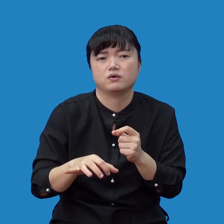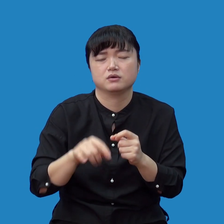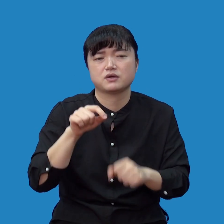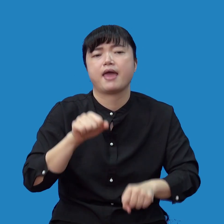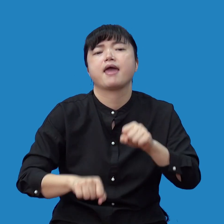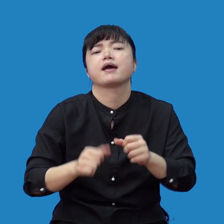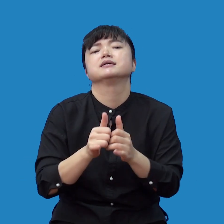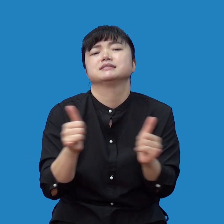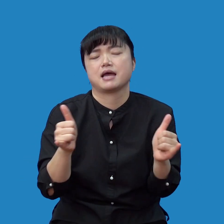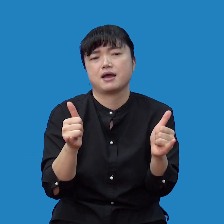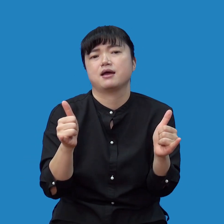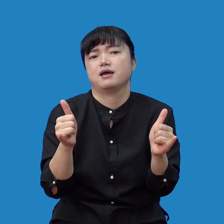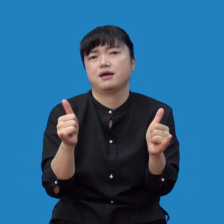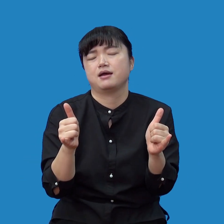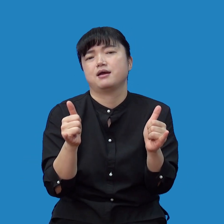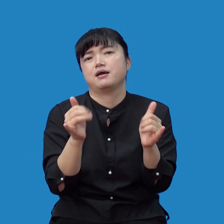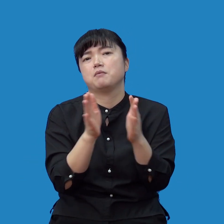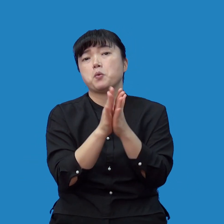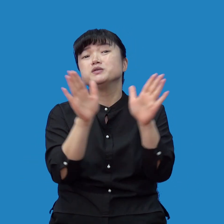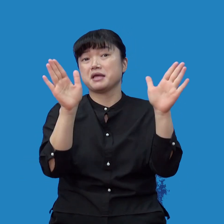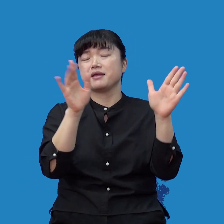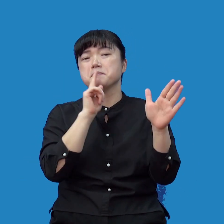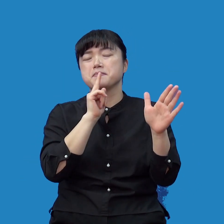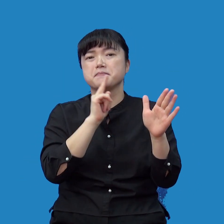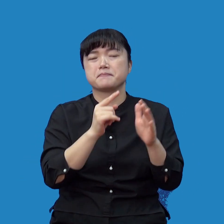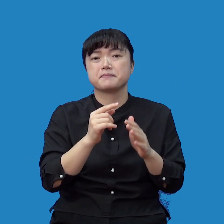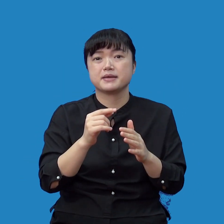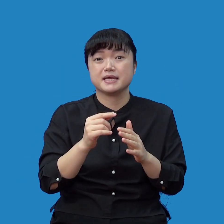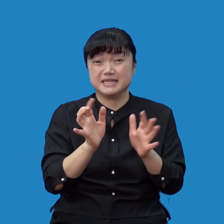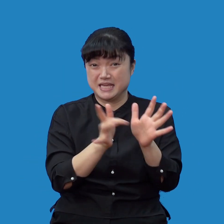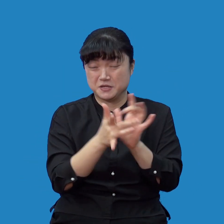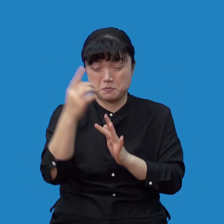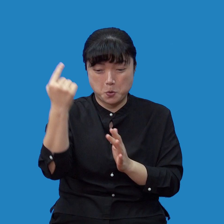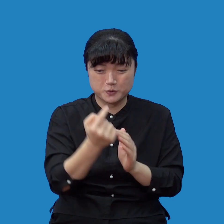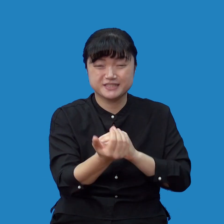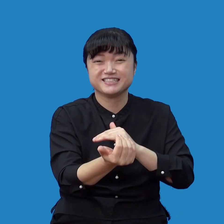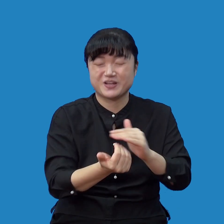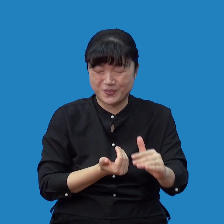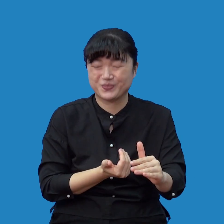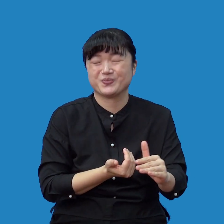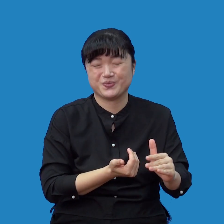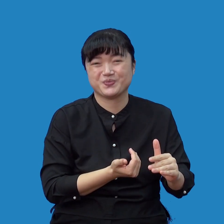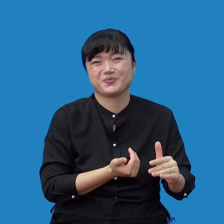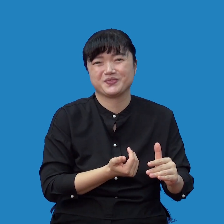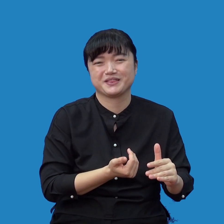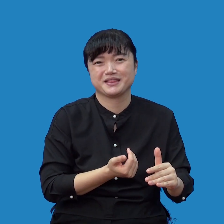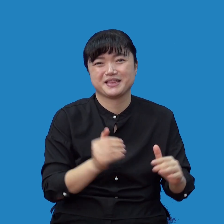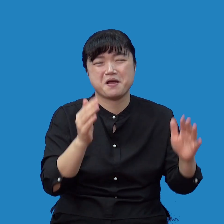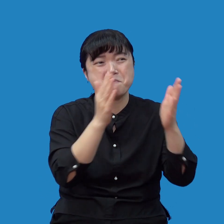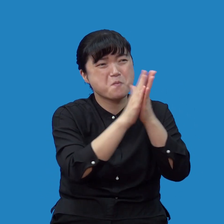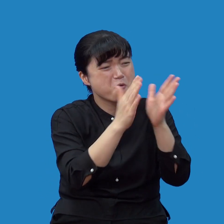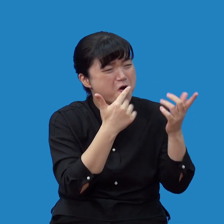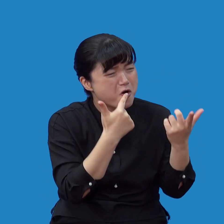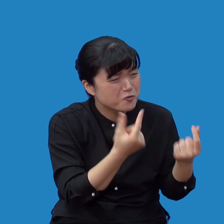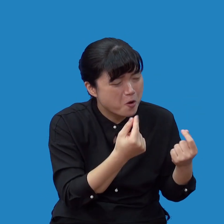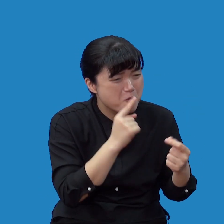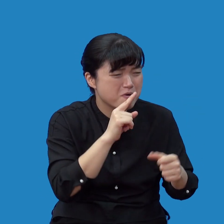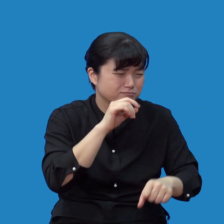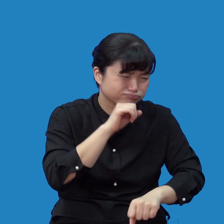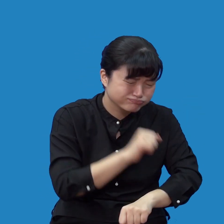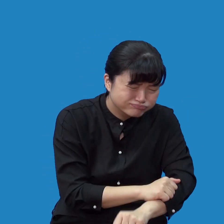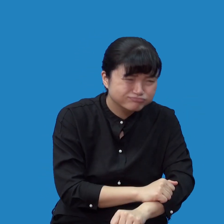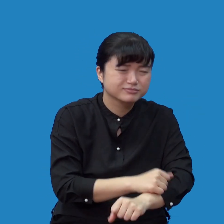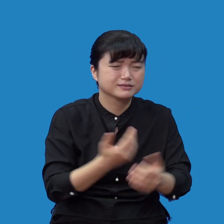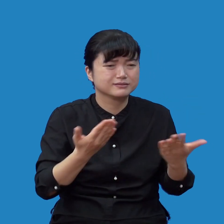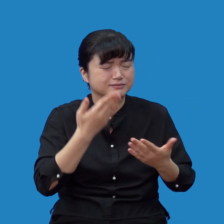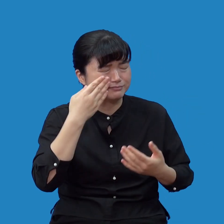자이더라. 우리 예수님이 오시기 전까지 참 모세처럼 말에도 능하고 일에도 능한